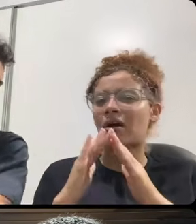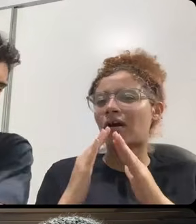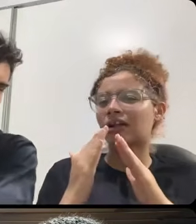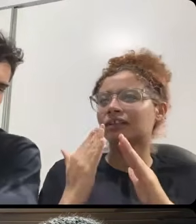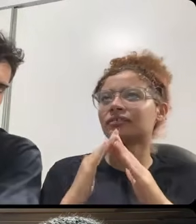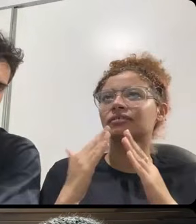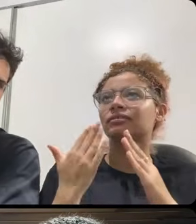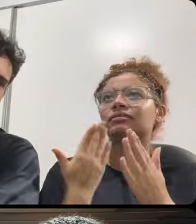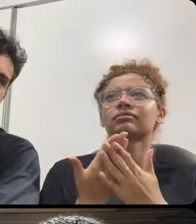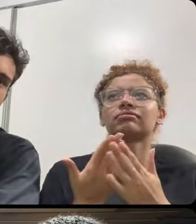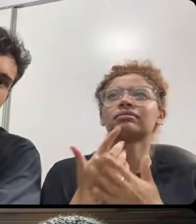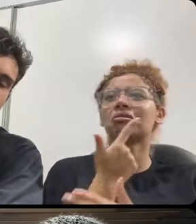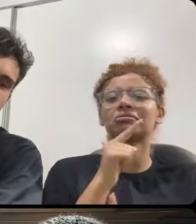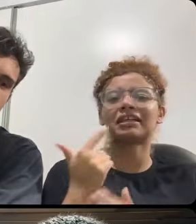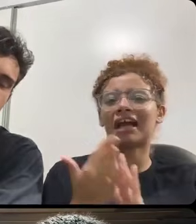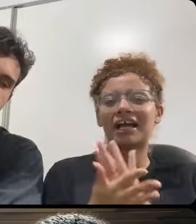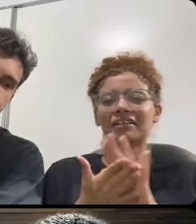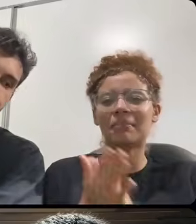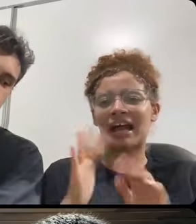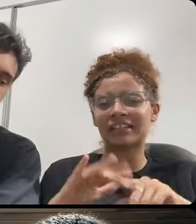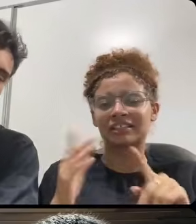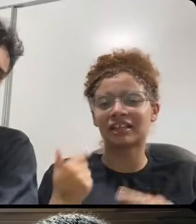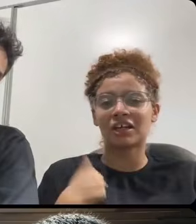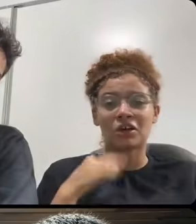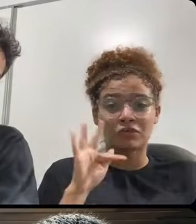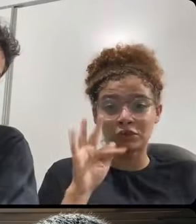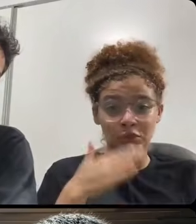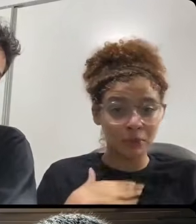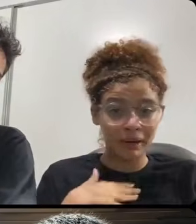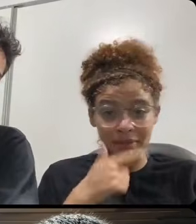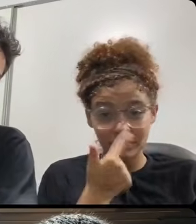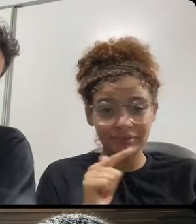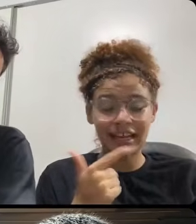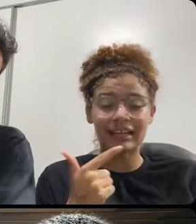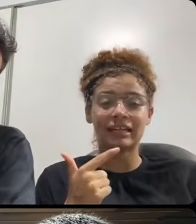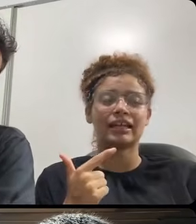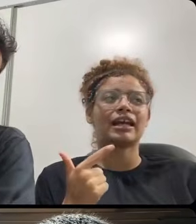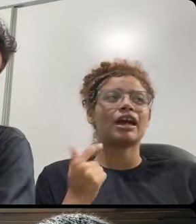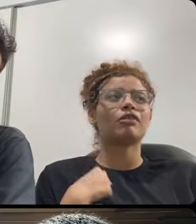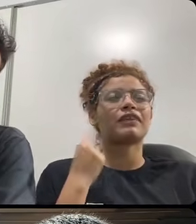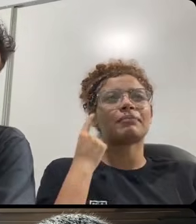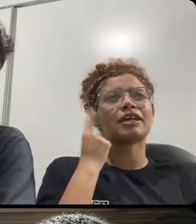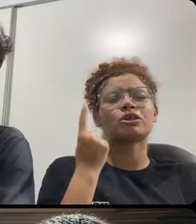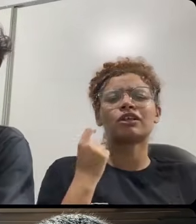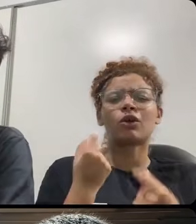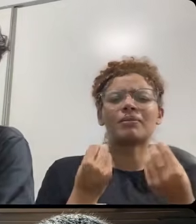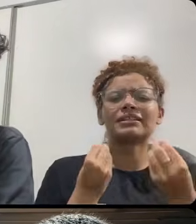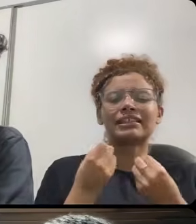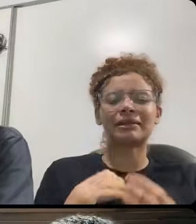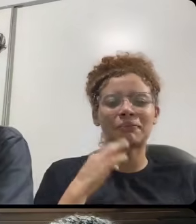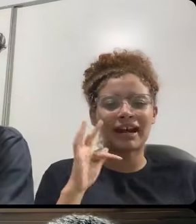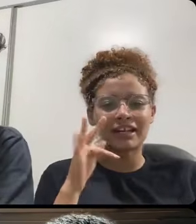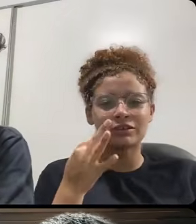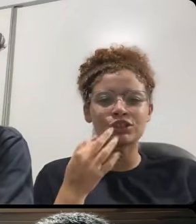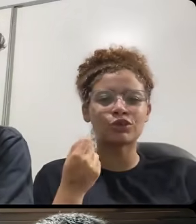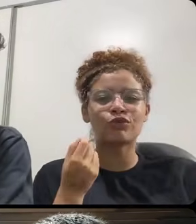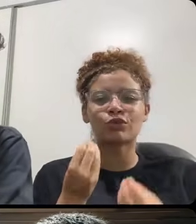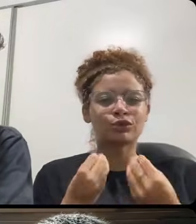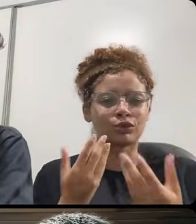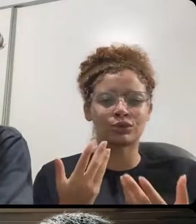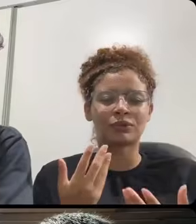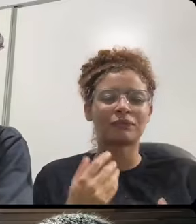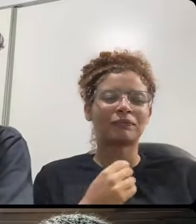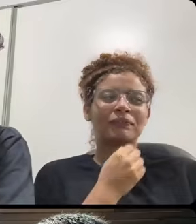a escola, então não tem nada mais. Futuro para mim não tem. Eu fiquei me questionando, como assim que para ele não